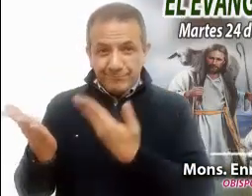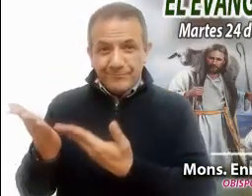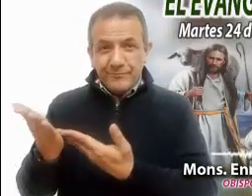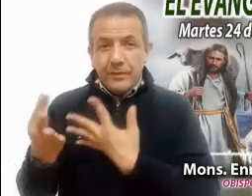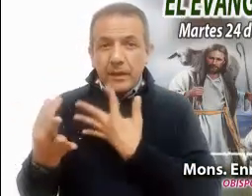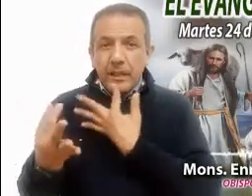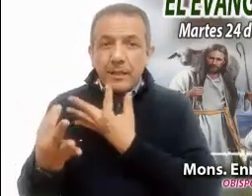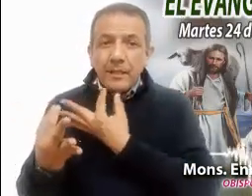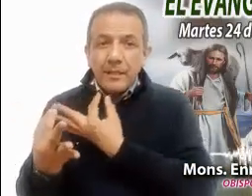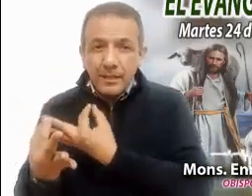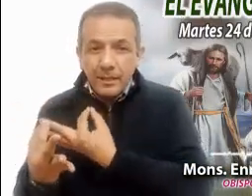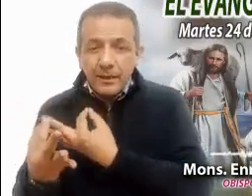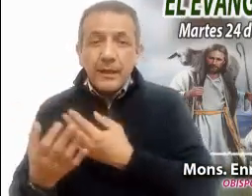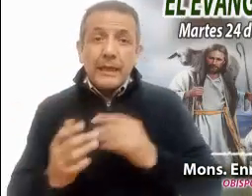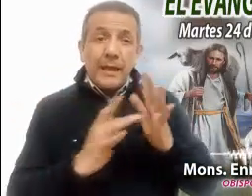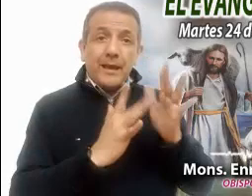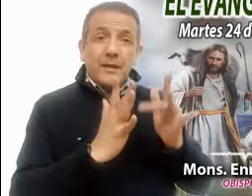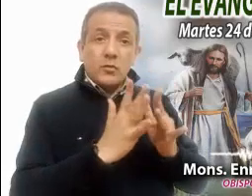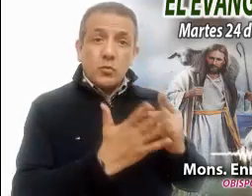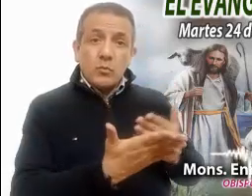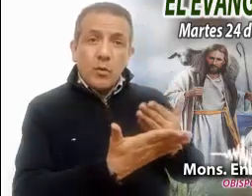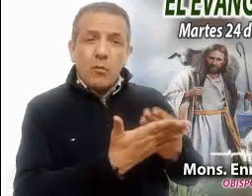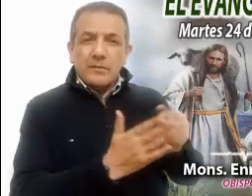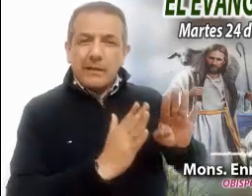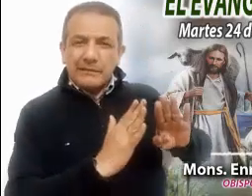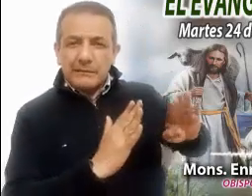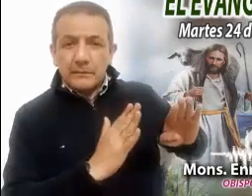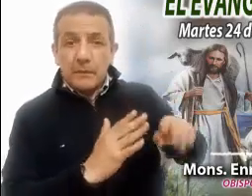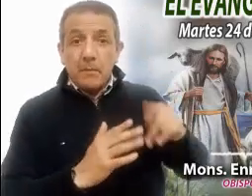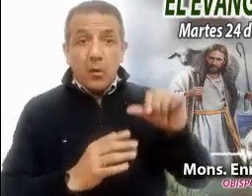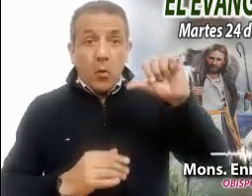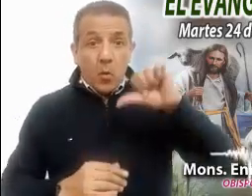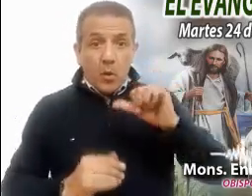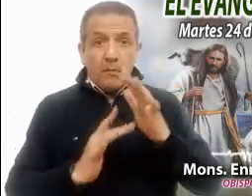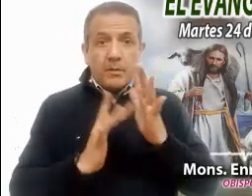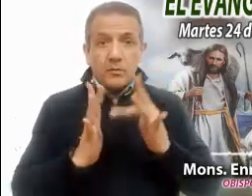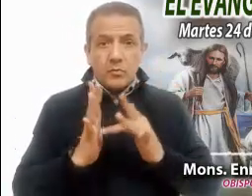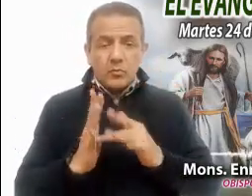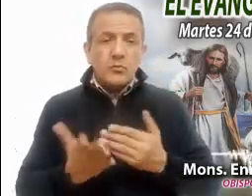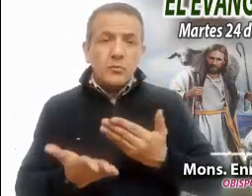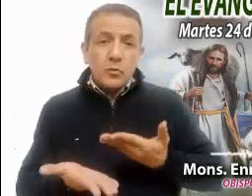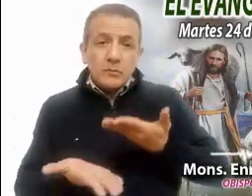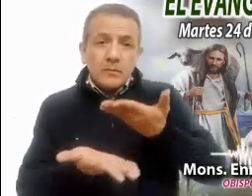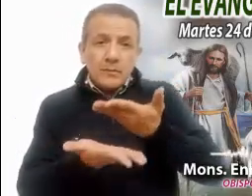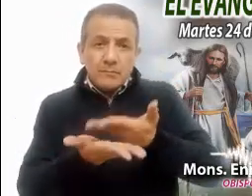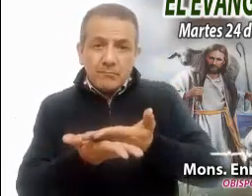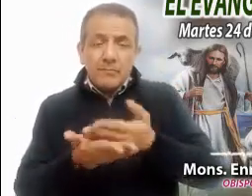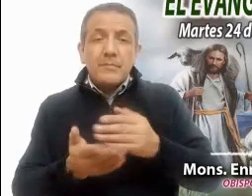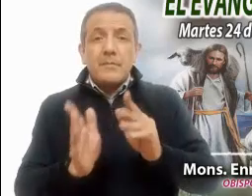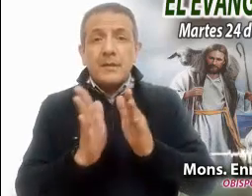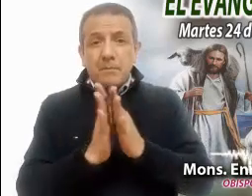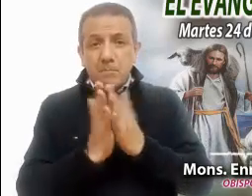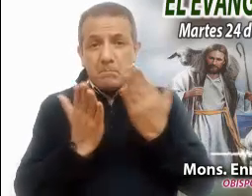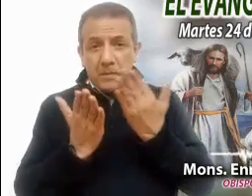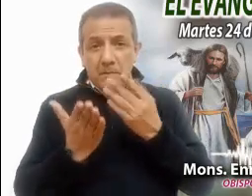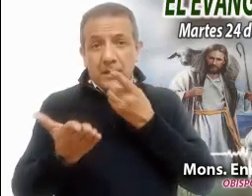hacernos olvidar las promesas de Jesús. Pero en este día Jesús nos presenta nuevamente su palabra. Y a